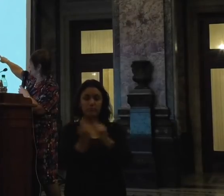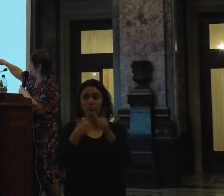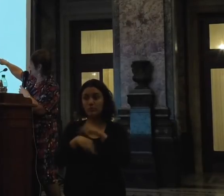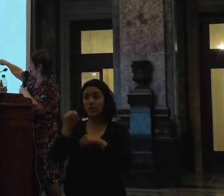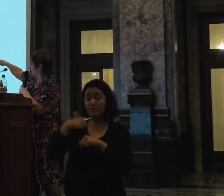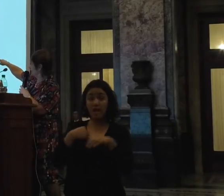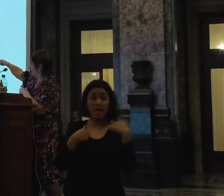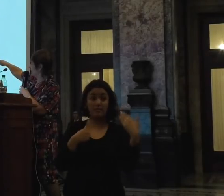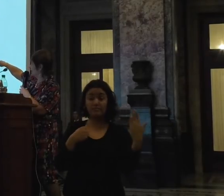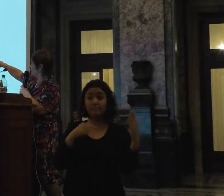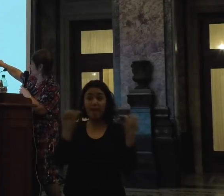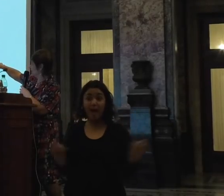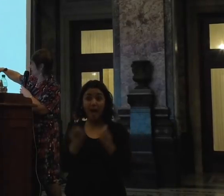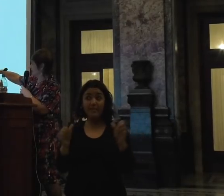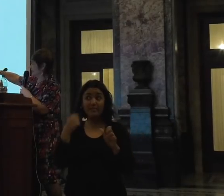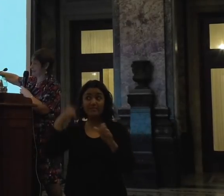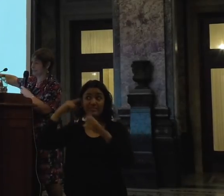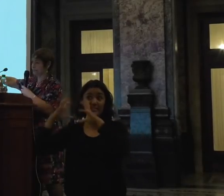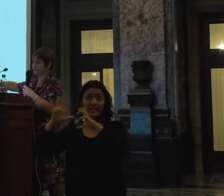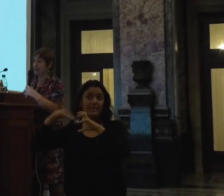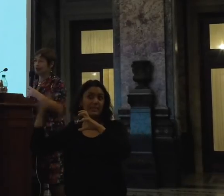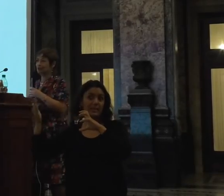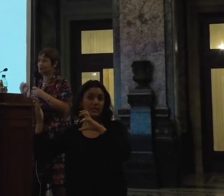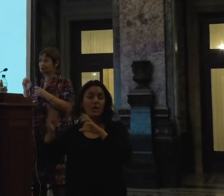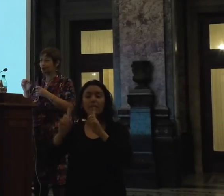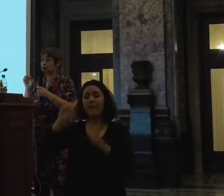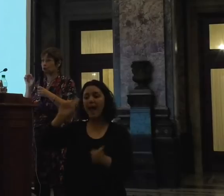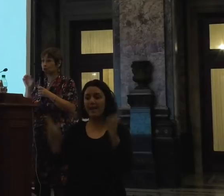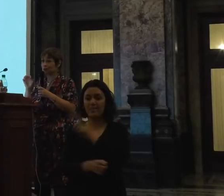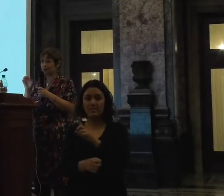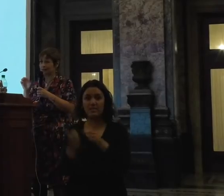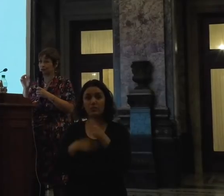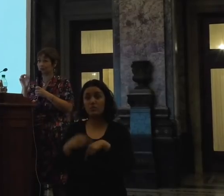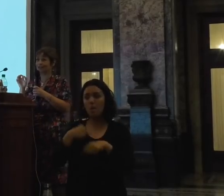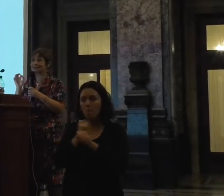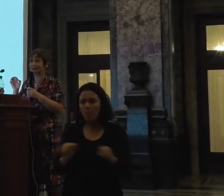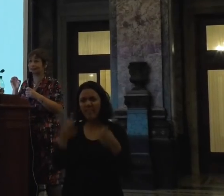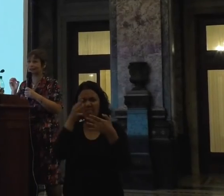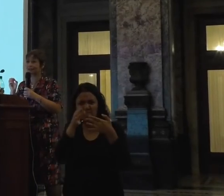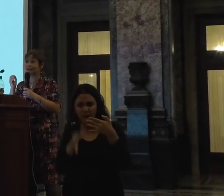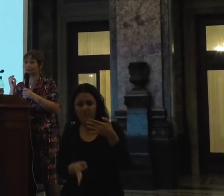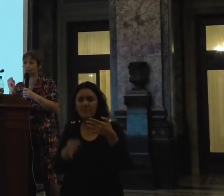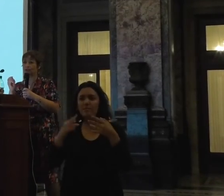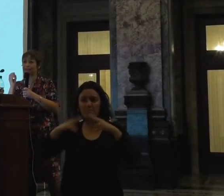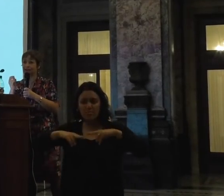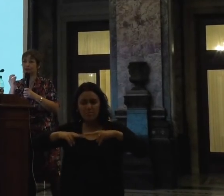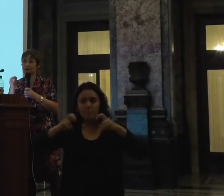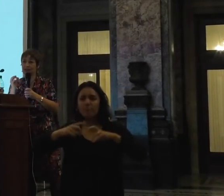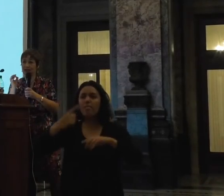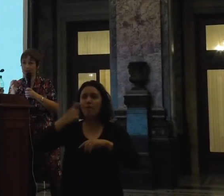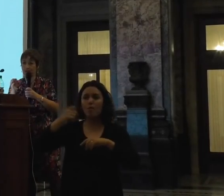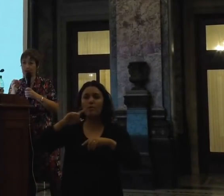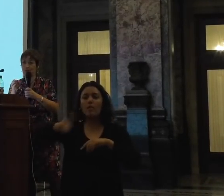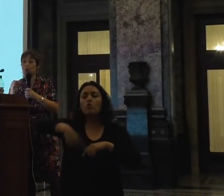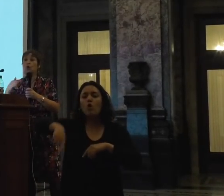veo actividad en el hemisferio derecho y viceversa. Entonces podemos con mucha precisión ver exactamente dónde está